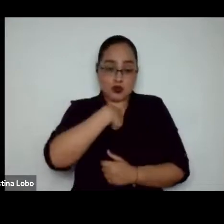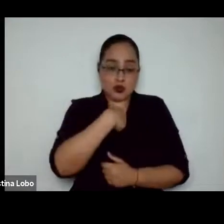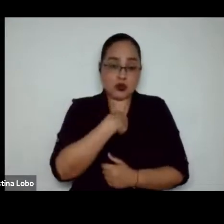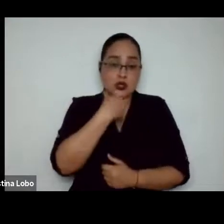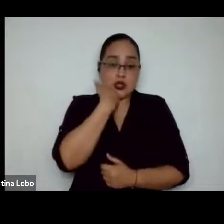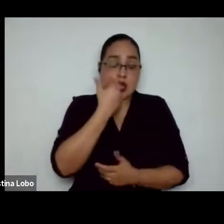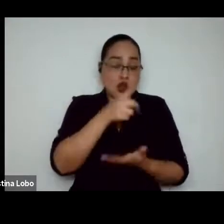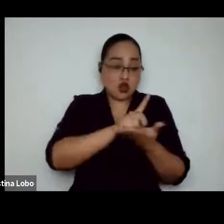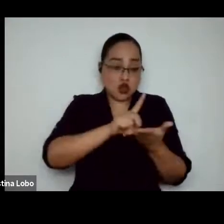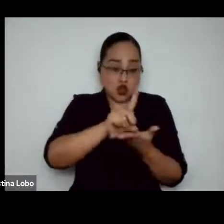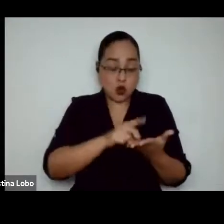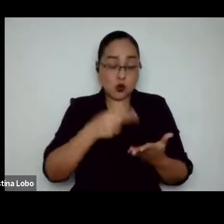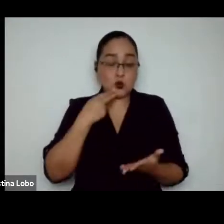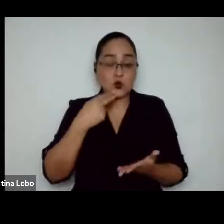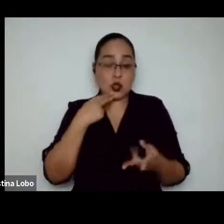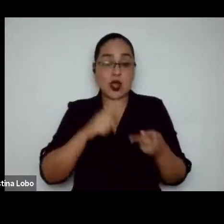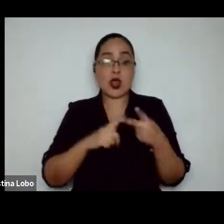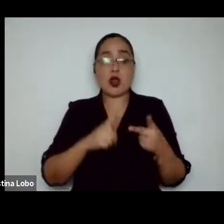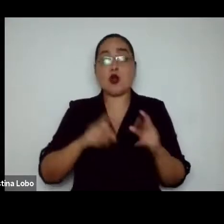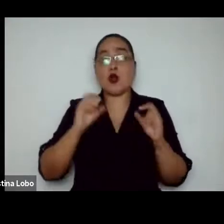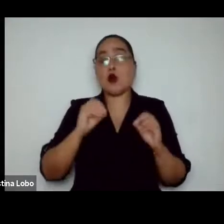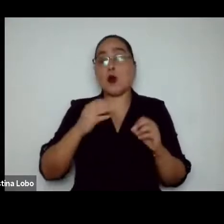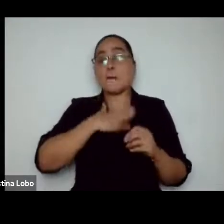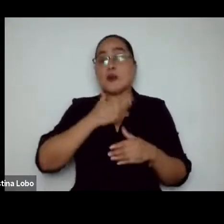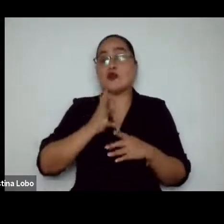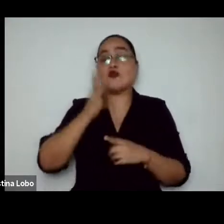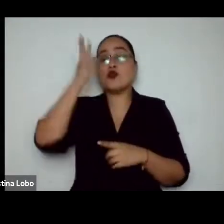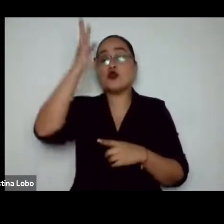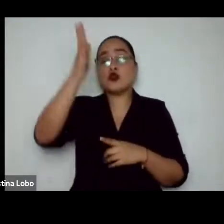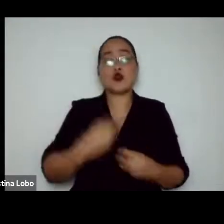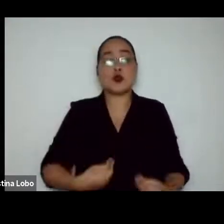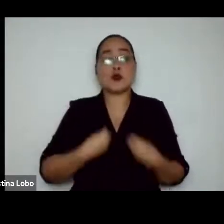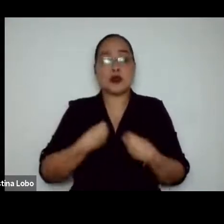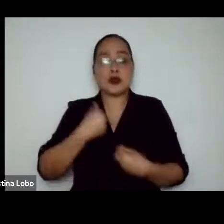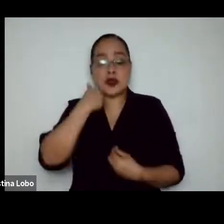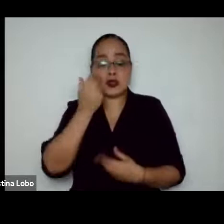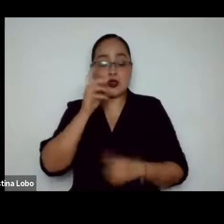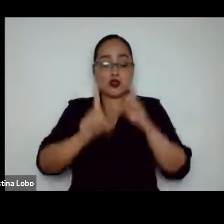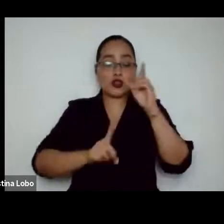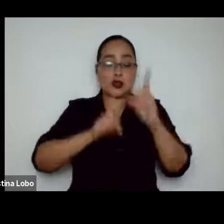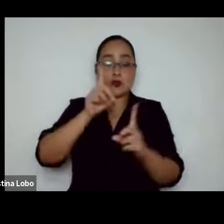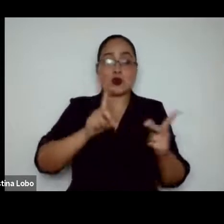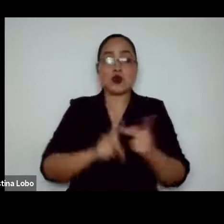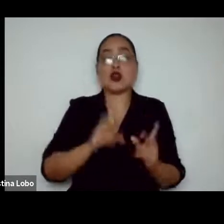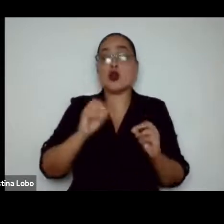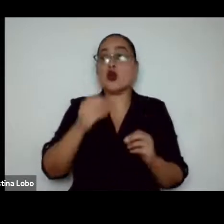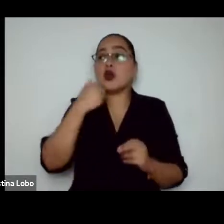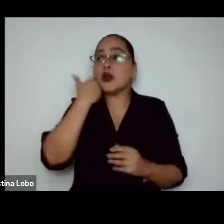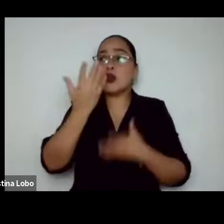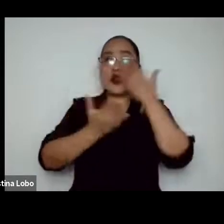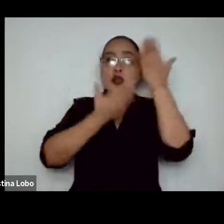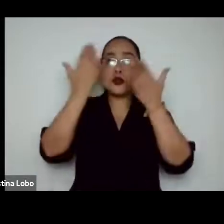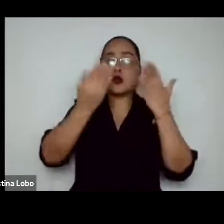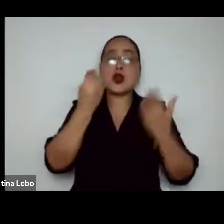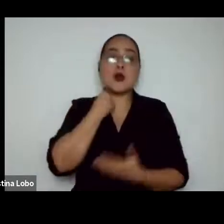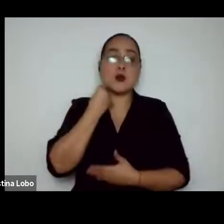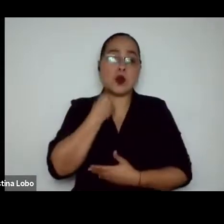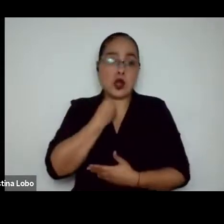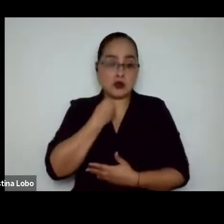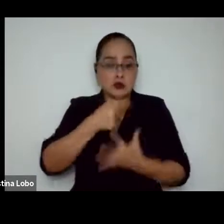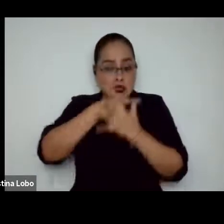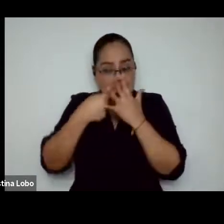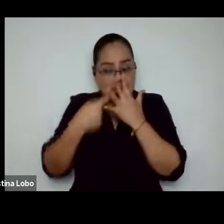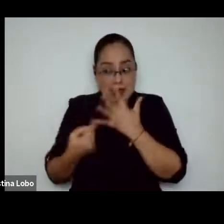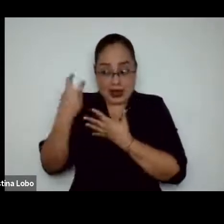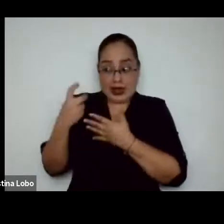una droga, o si mi proyecto de vida es hacer deporte, o si mi proyecto de vida es estudiar para abogado, etc. Esa